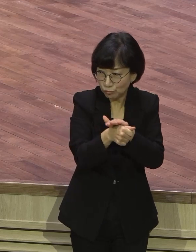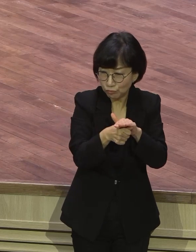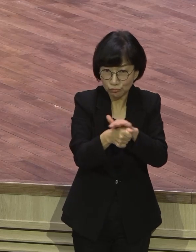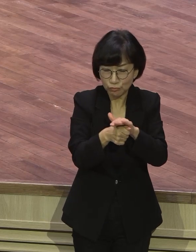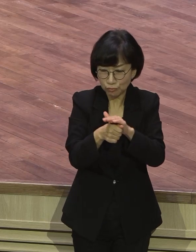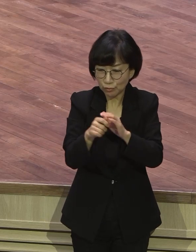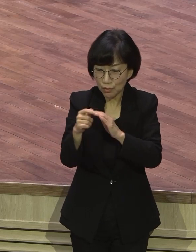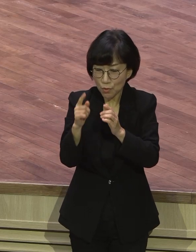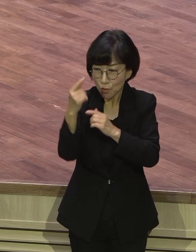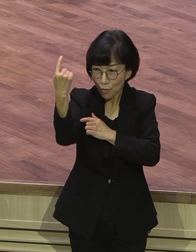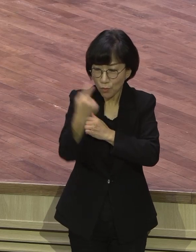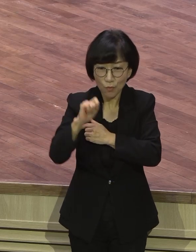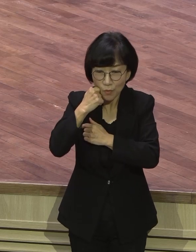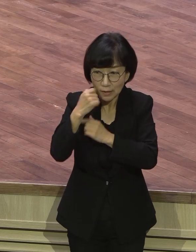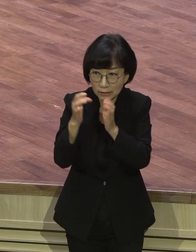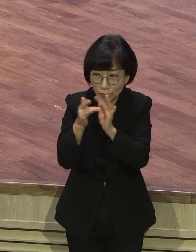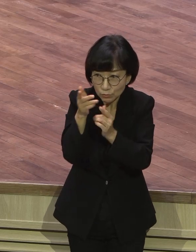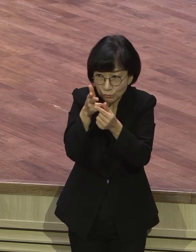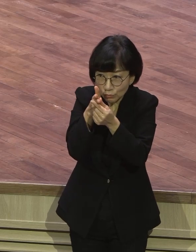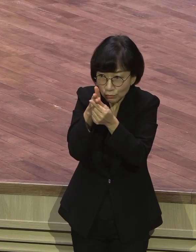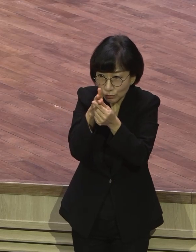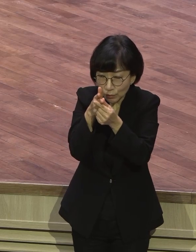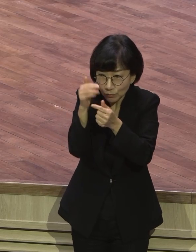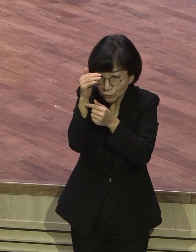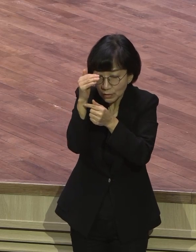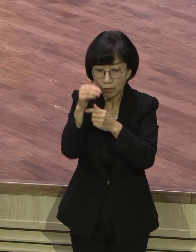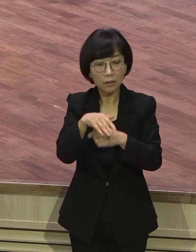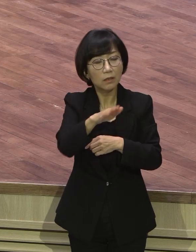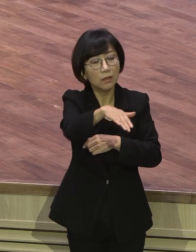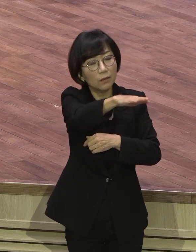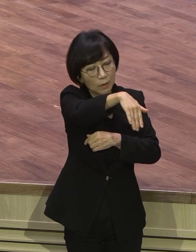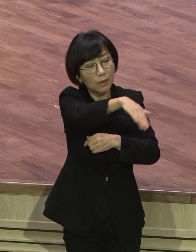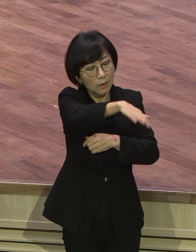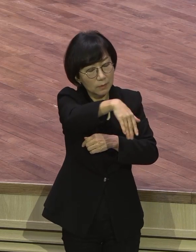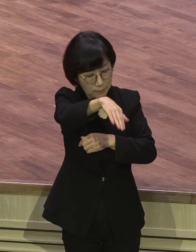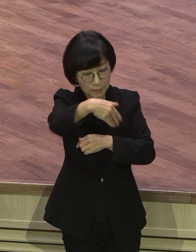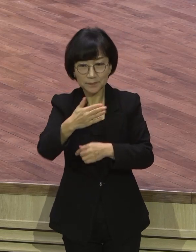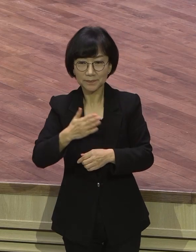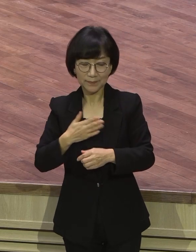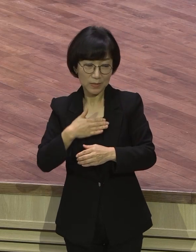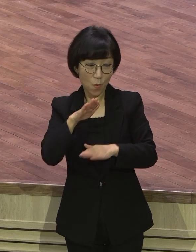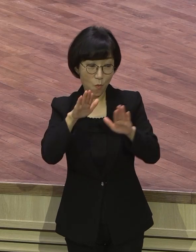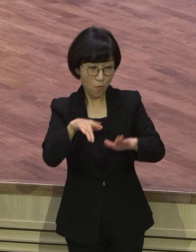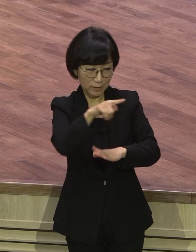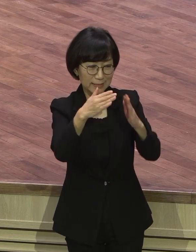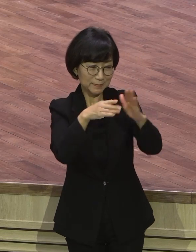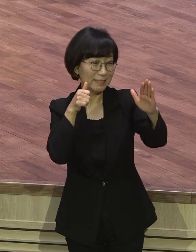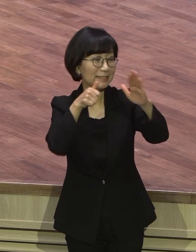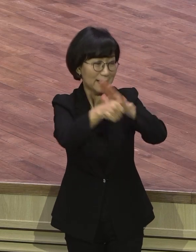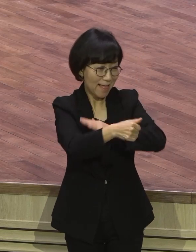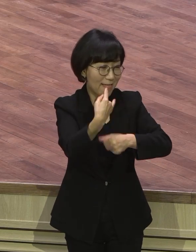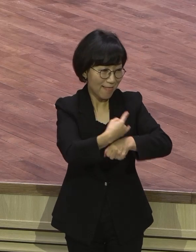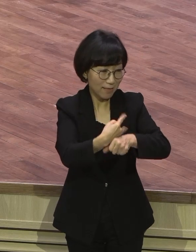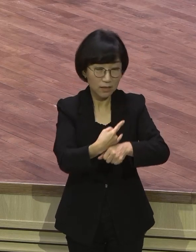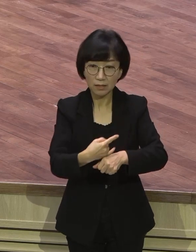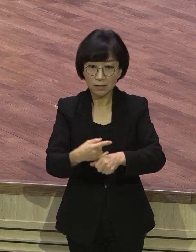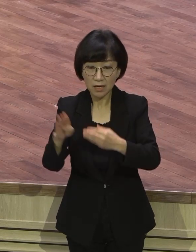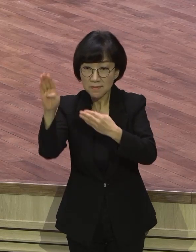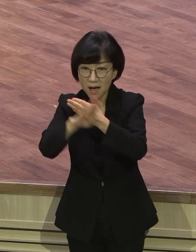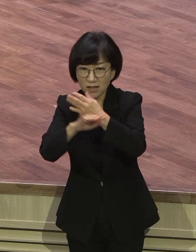예수님을 보고 있는데 예수님 내려와 내가 오늘 너희 집에 가야 되겠다 바리세인 시대가 난리가 났어요.